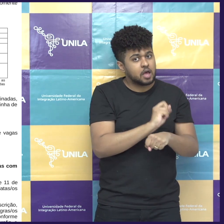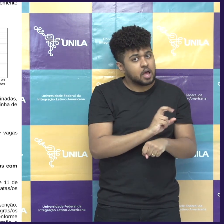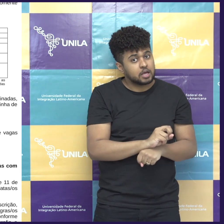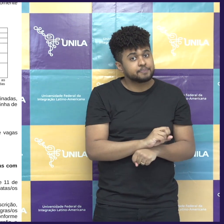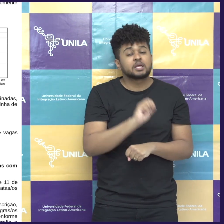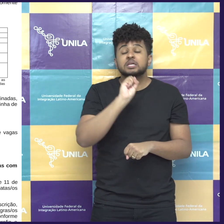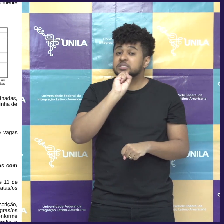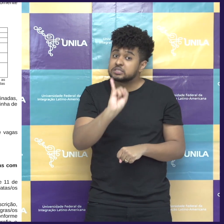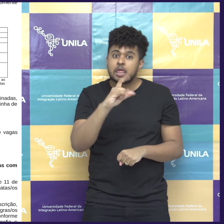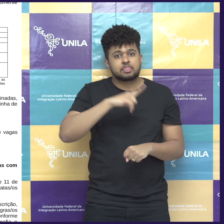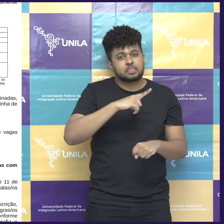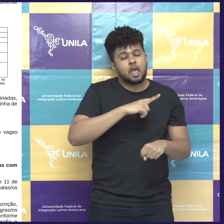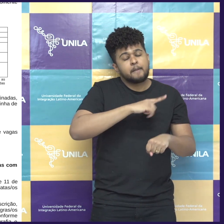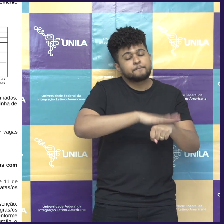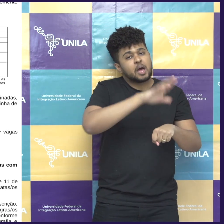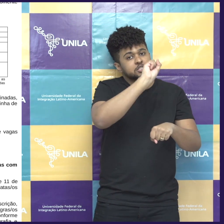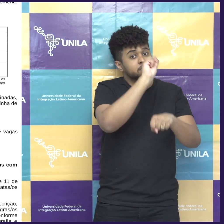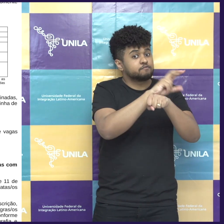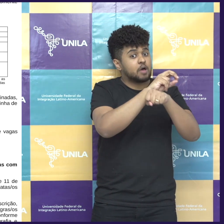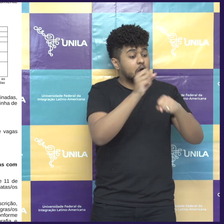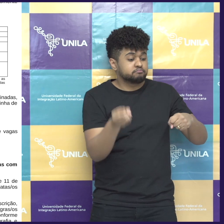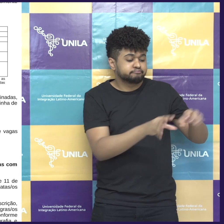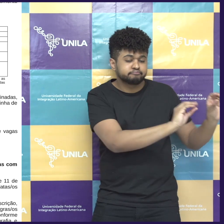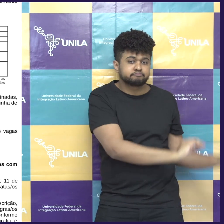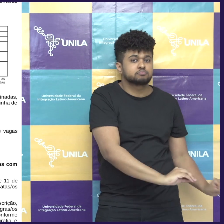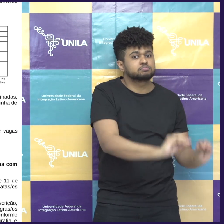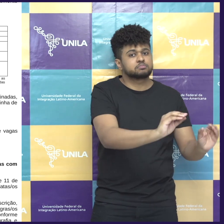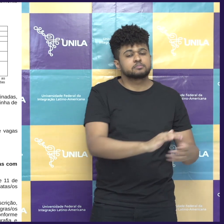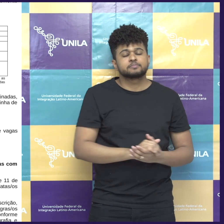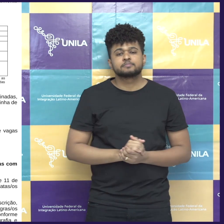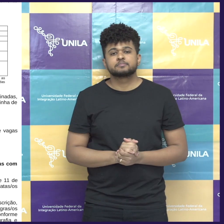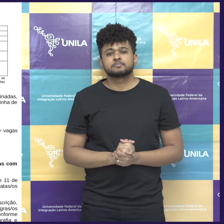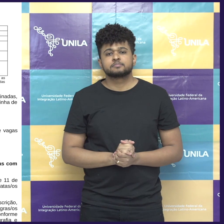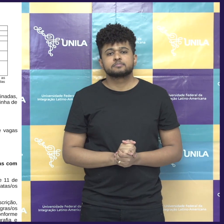ofertadas, conforme a disponibilidade de vagas.